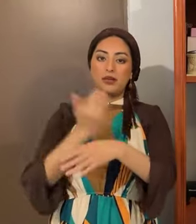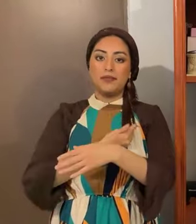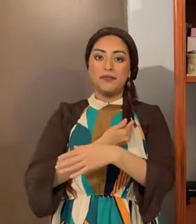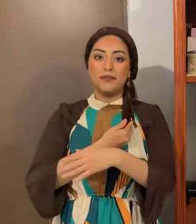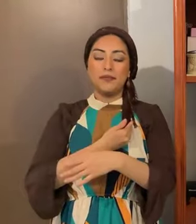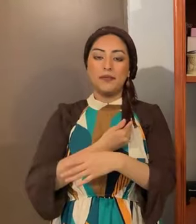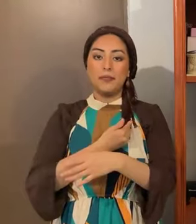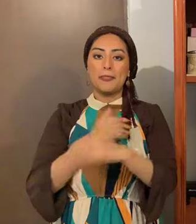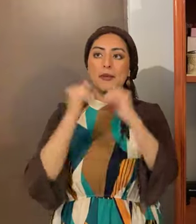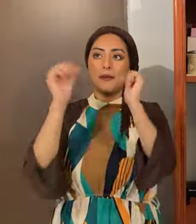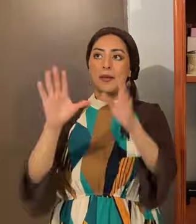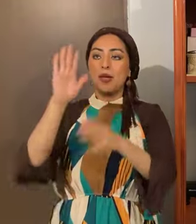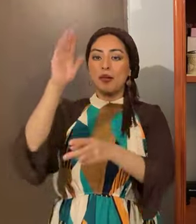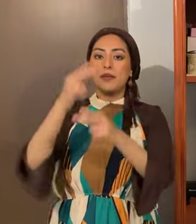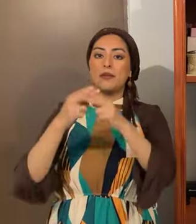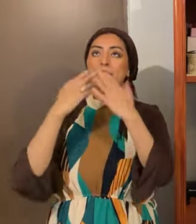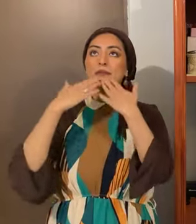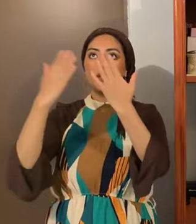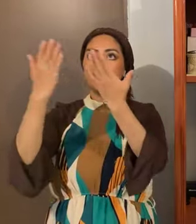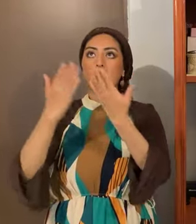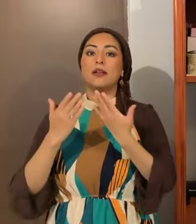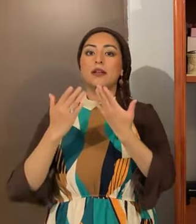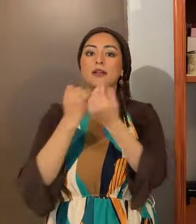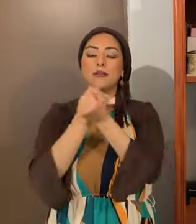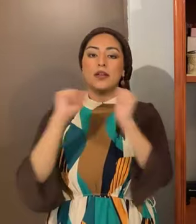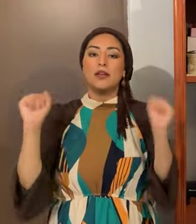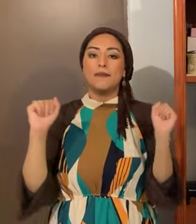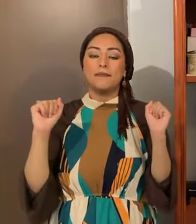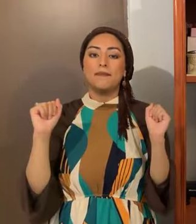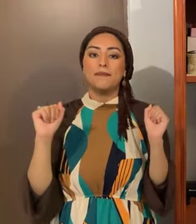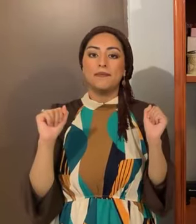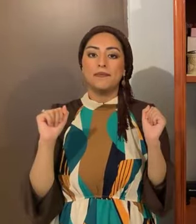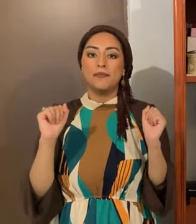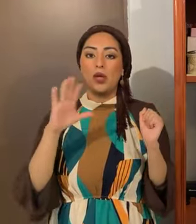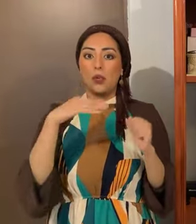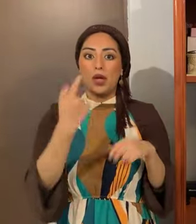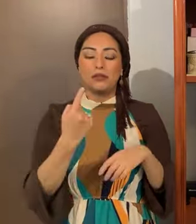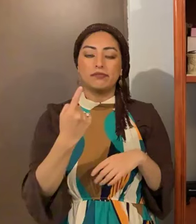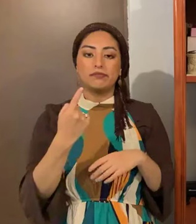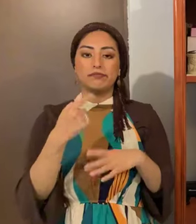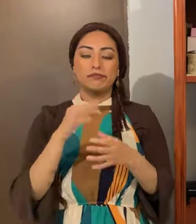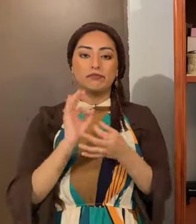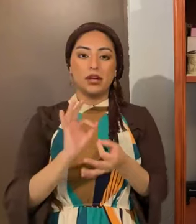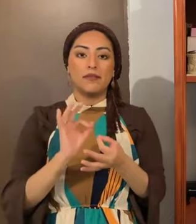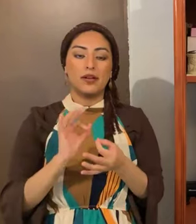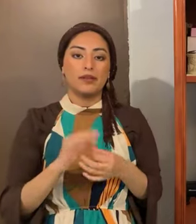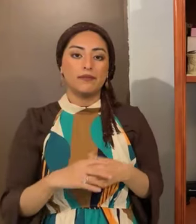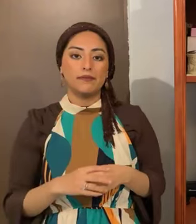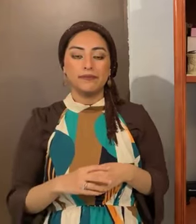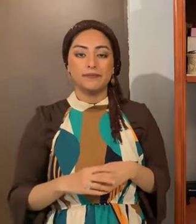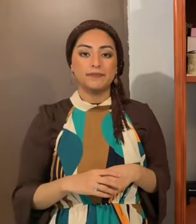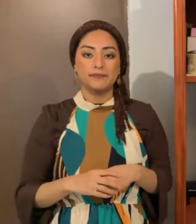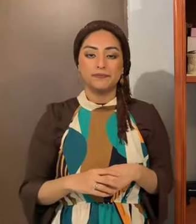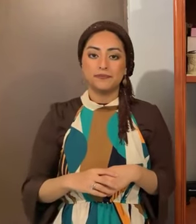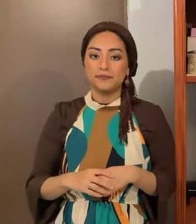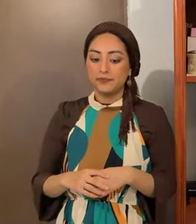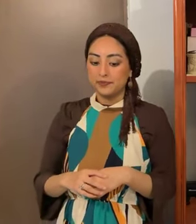bendito su nombre. Toda la va por esa salvación que Él nos ha dado. Es única e irrepetible.